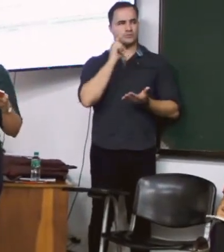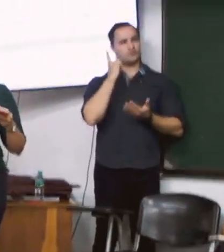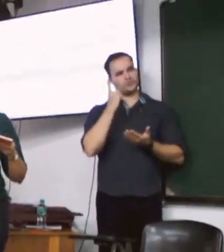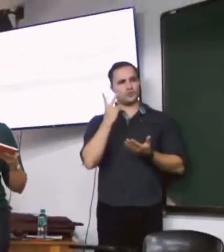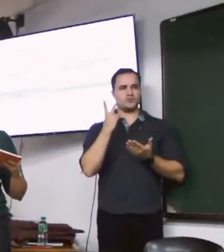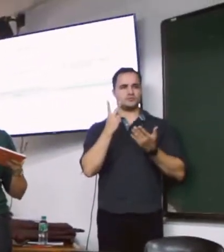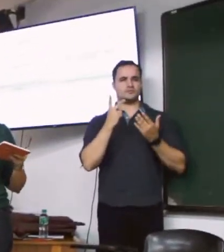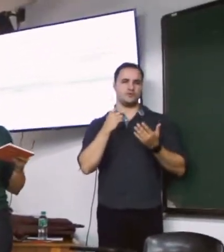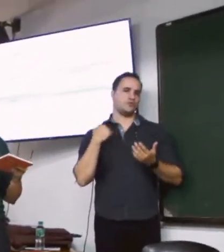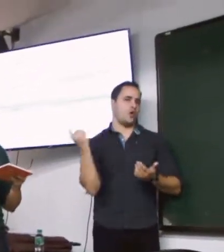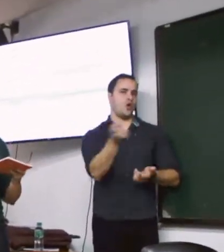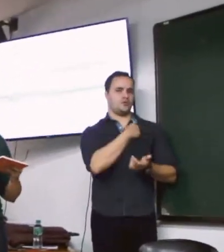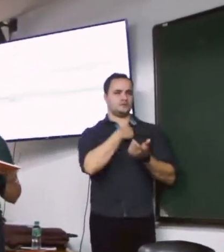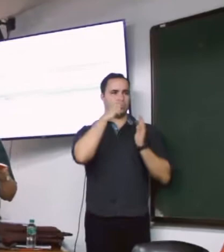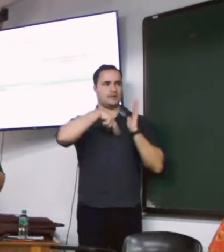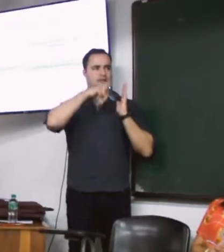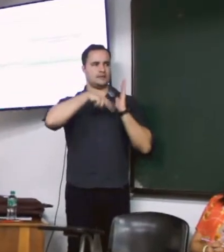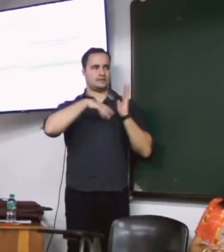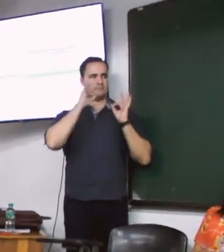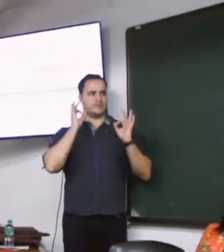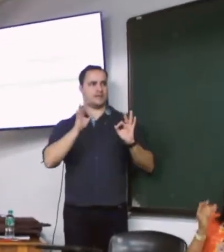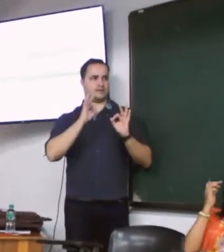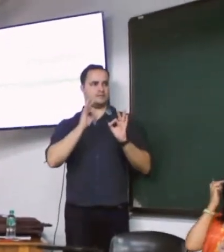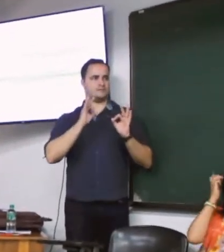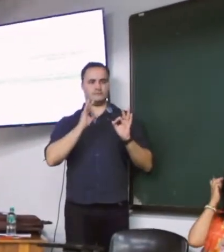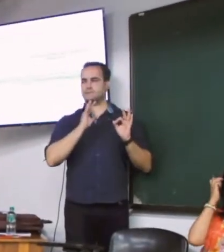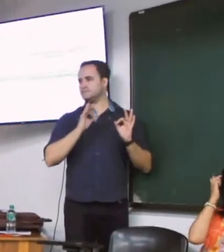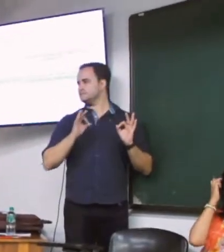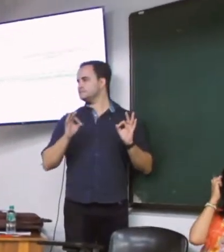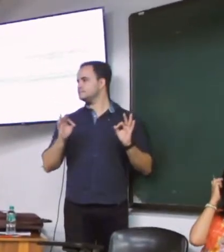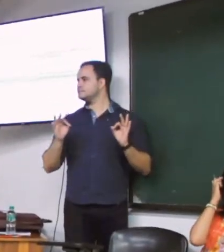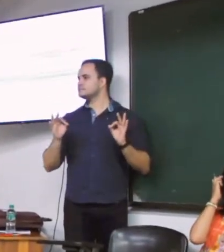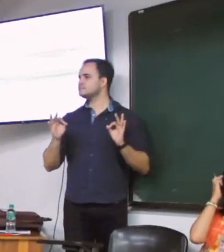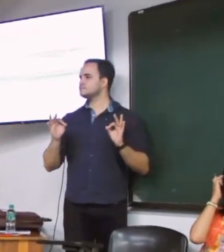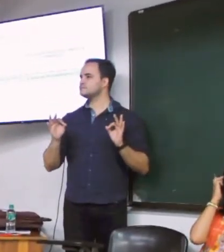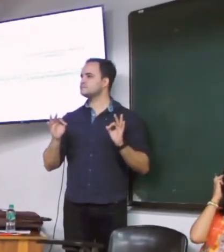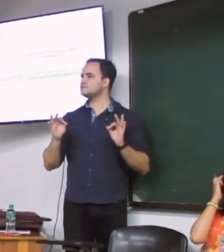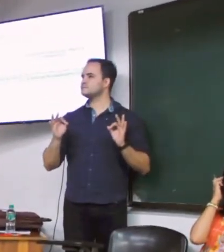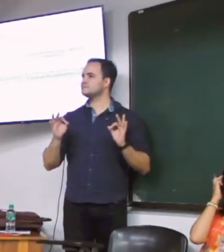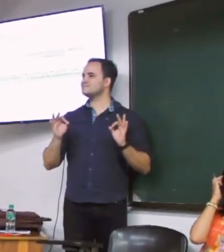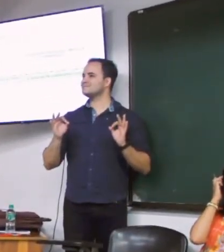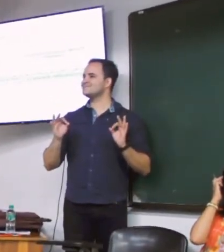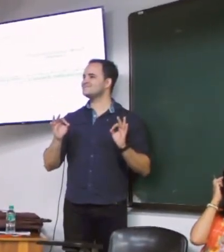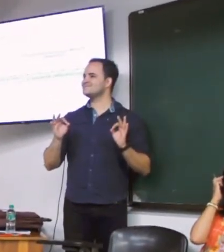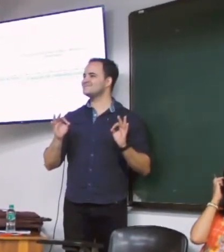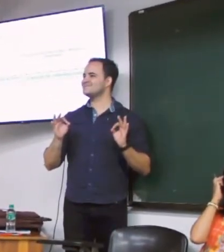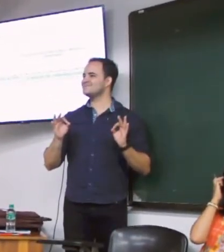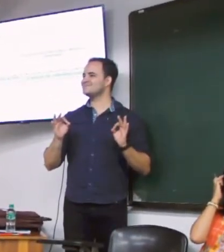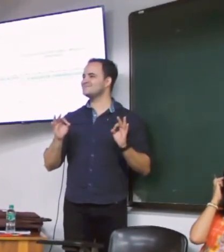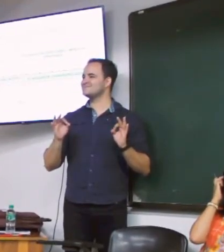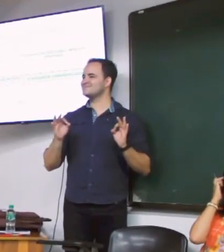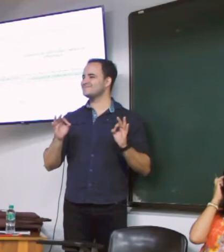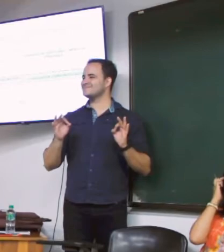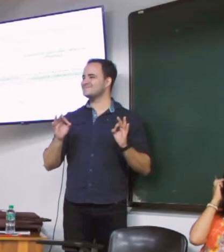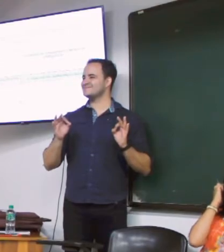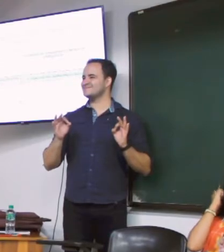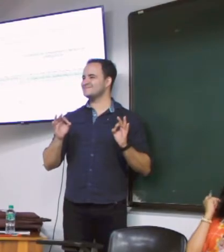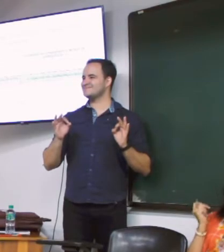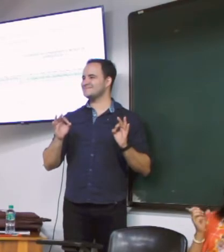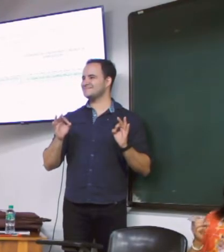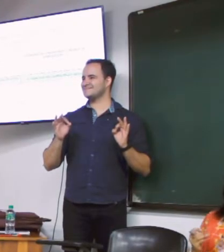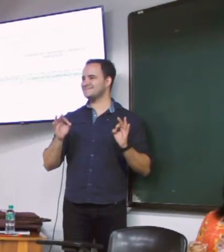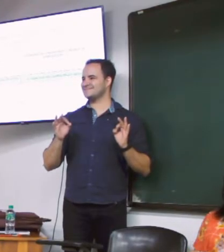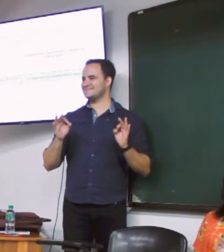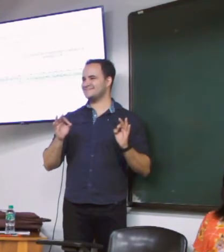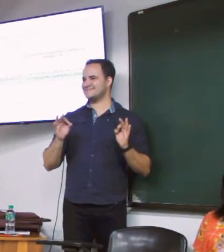leer todos, para tener un punto de referencia. Y ya están voluntariados. Entonces, voluntariado, yo veo que usted, yo la rasgo, usted levanta